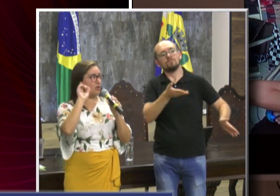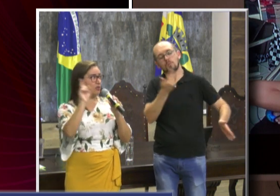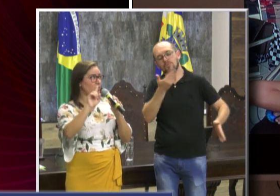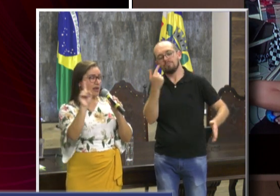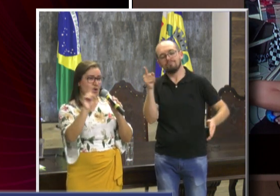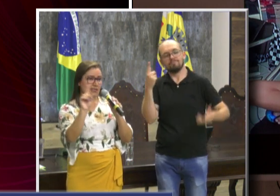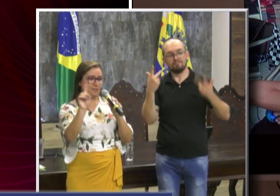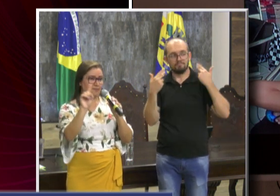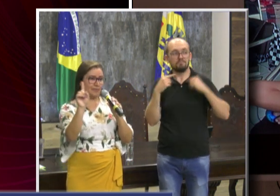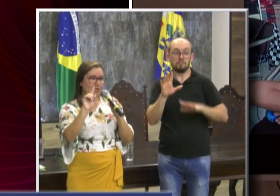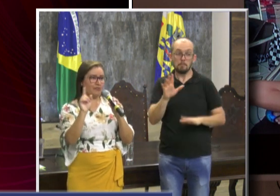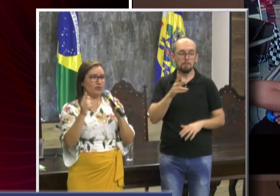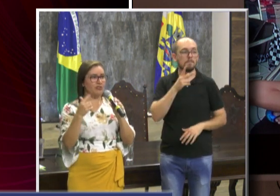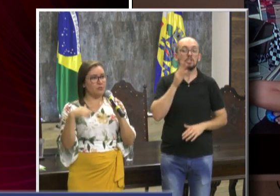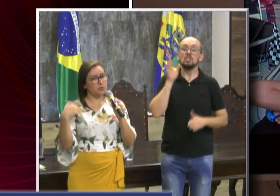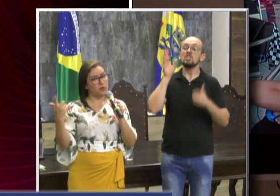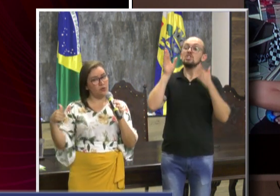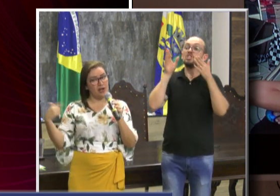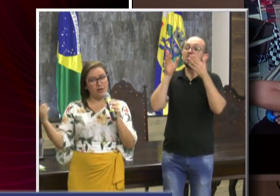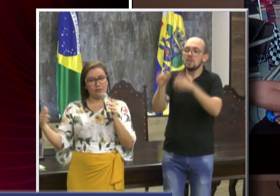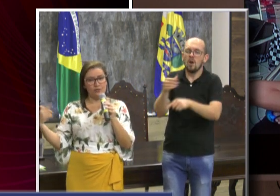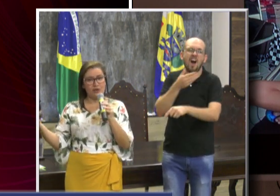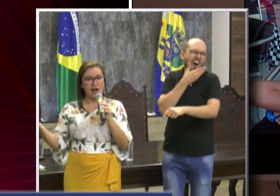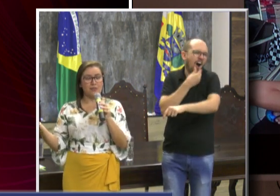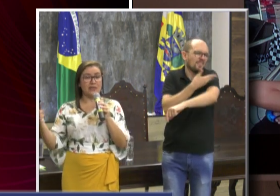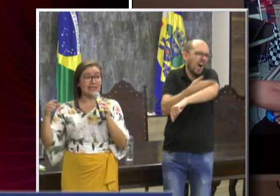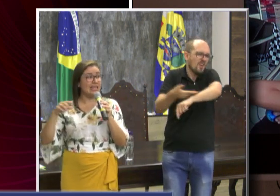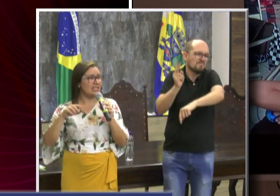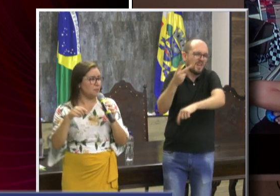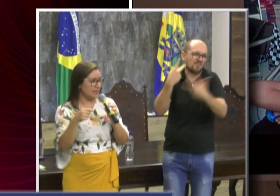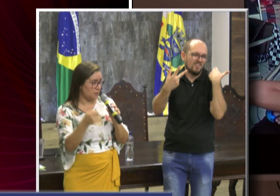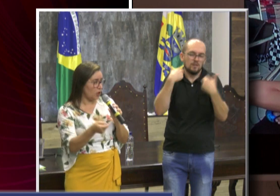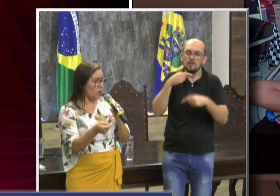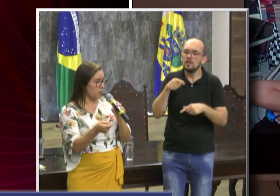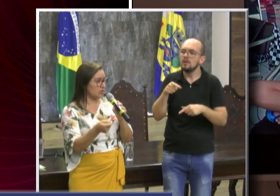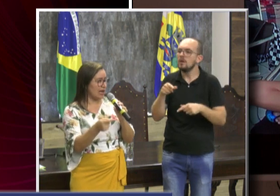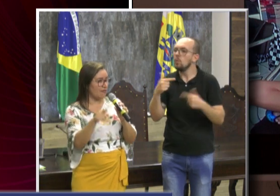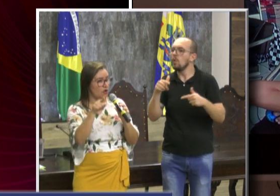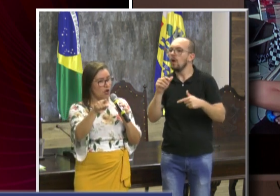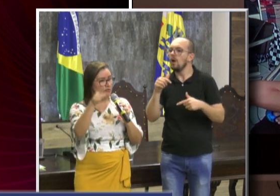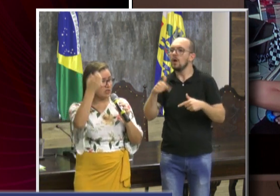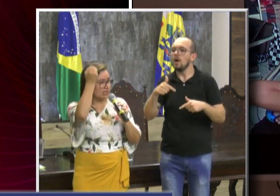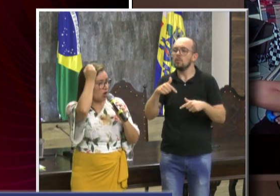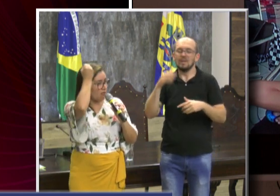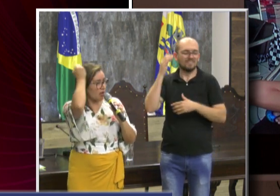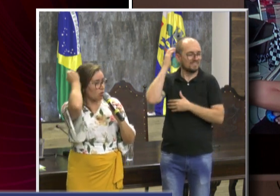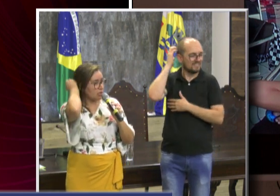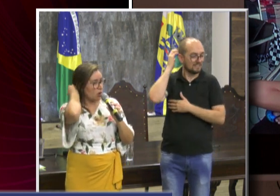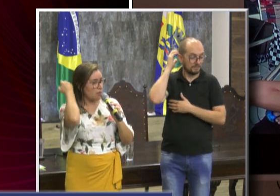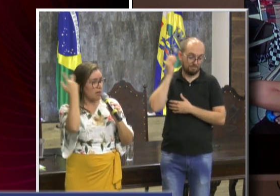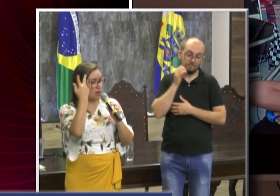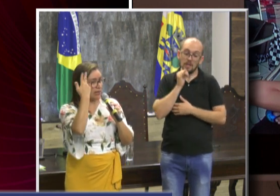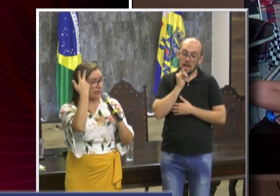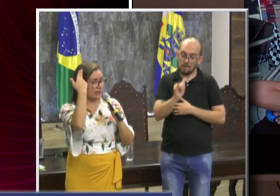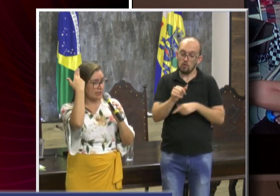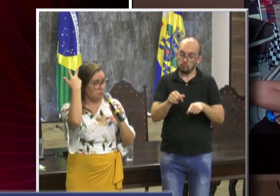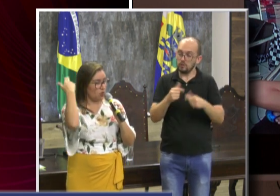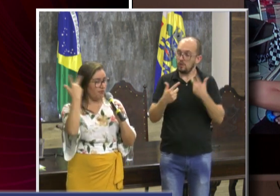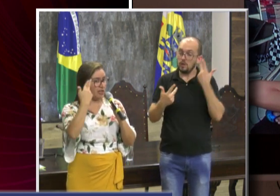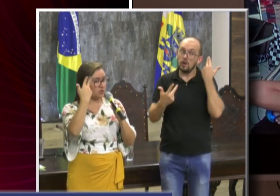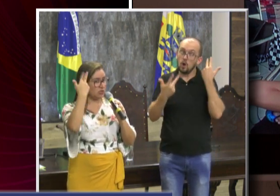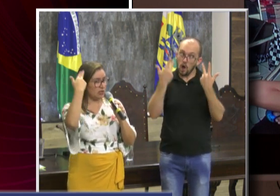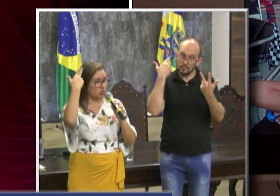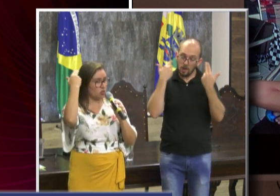Ele não voltou para casa. Ele falou, vamos procurar outro lugar. Mas ele explicou para o Gustavo, você vai cortar o cabelo. Ele